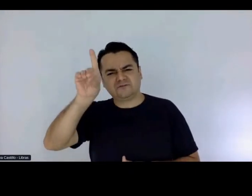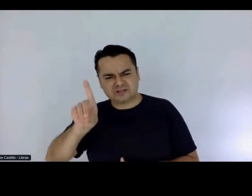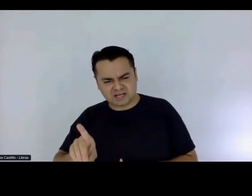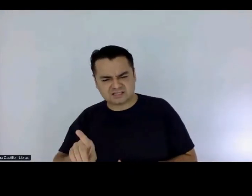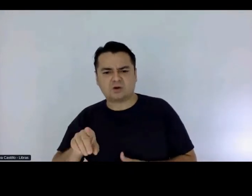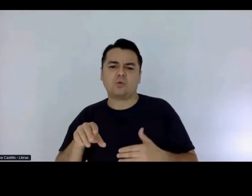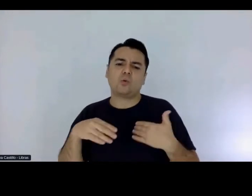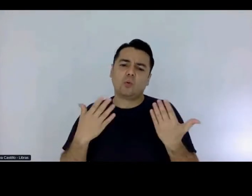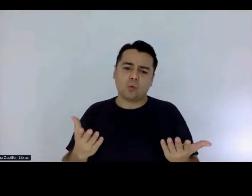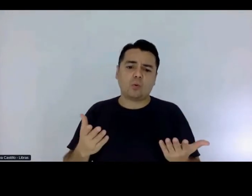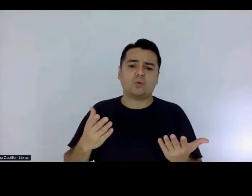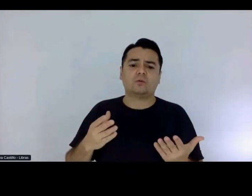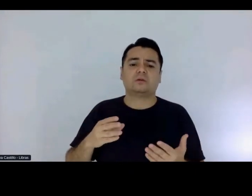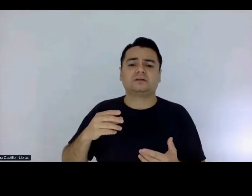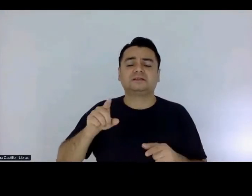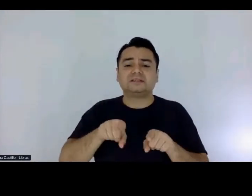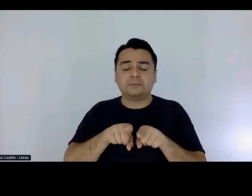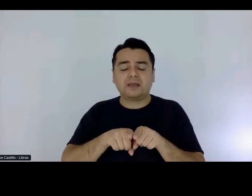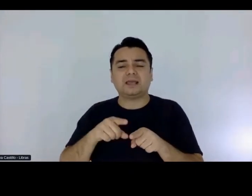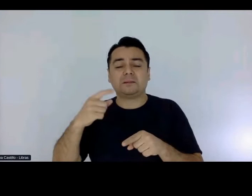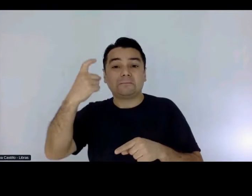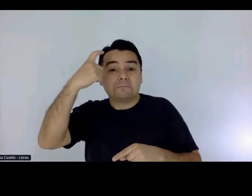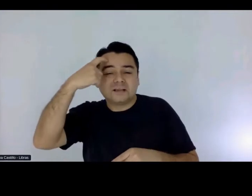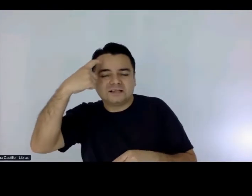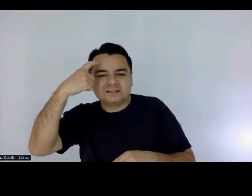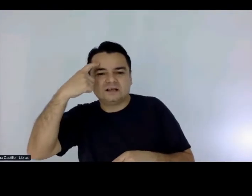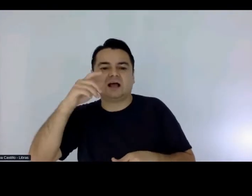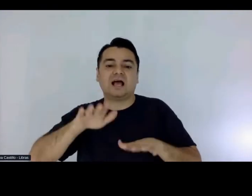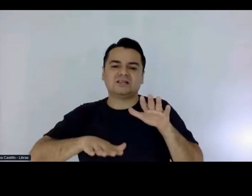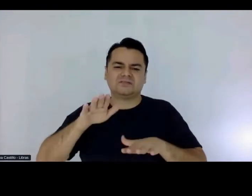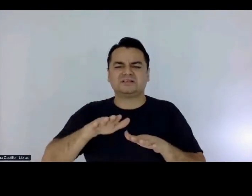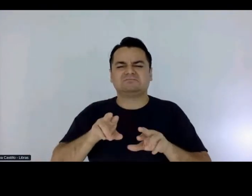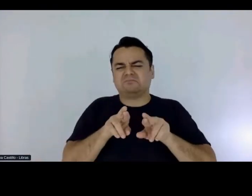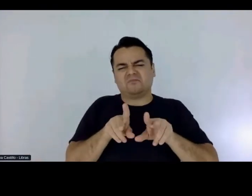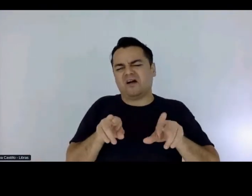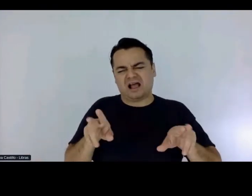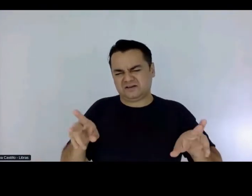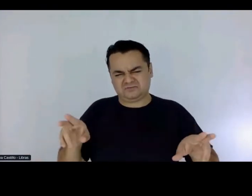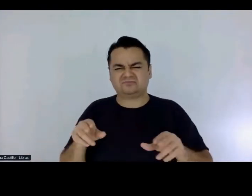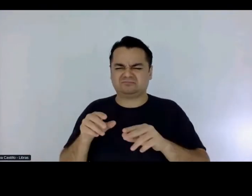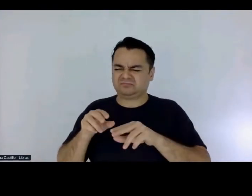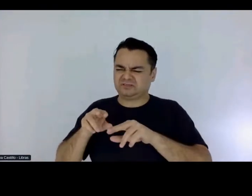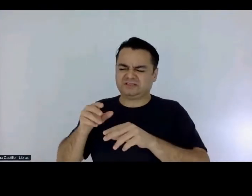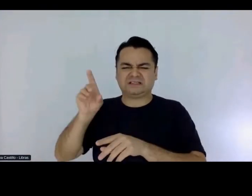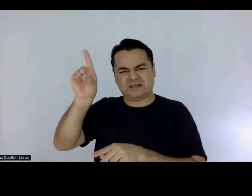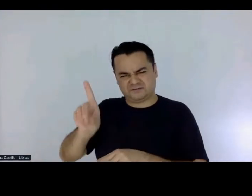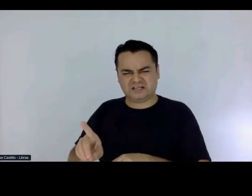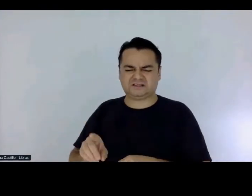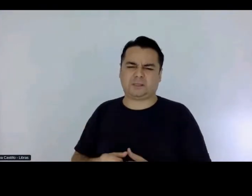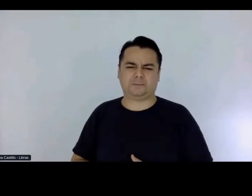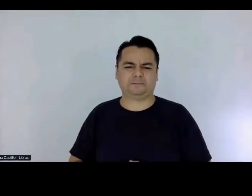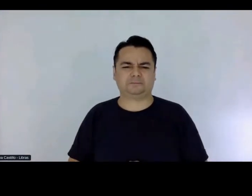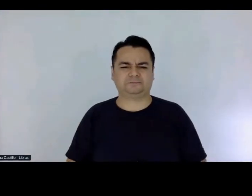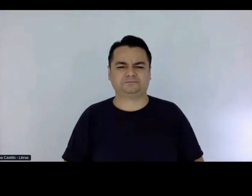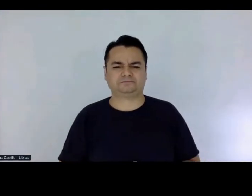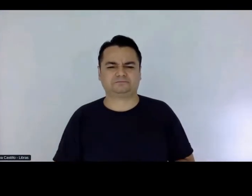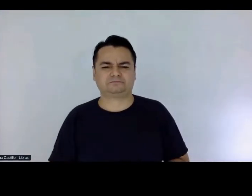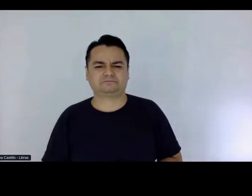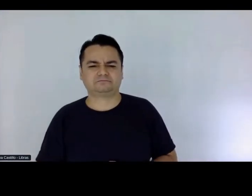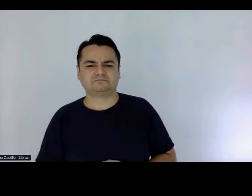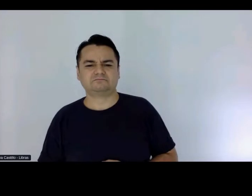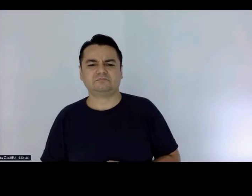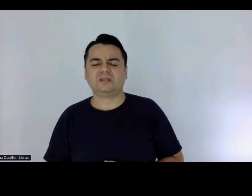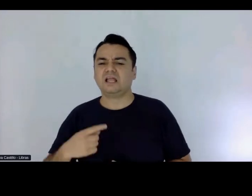ou deficiências biopsicossociais, aquelas chamadas de intelectuais, entre tantas outras. Não vou